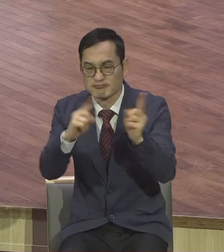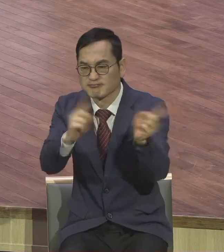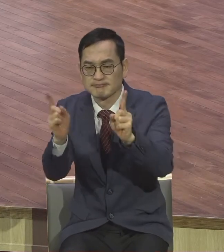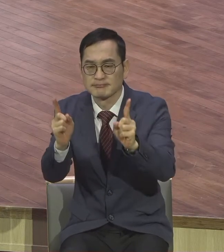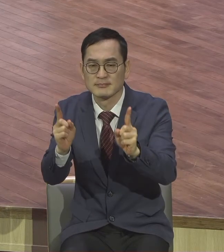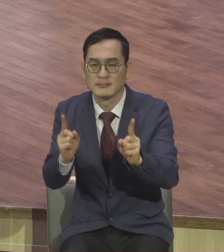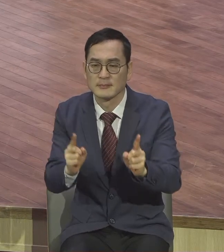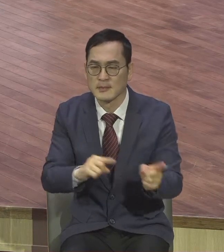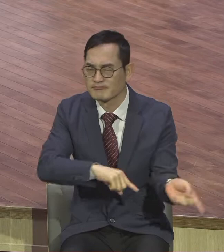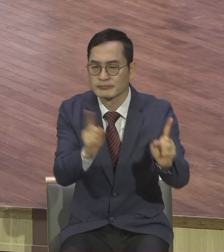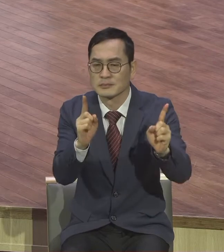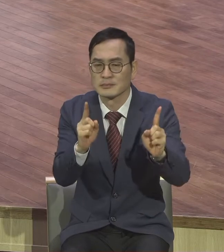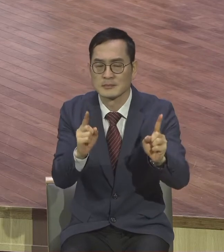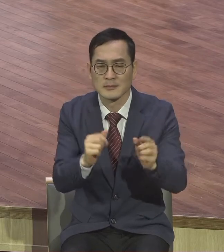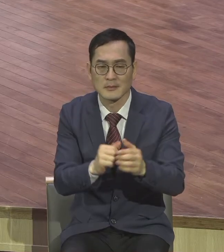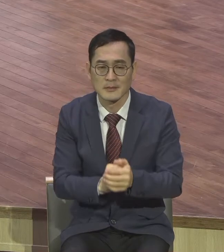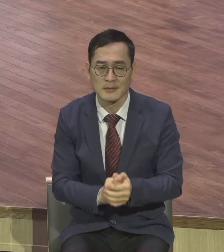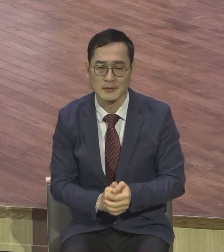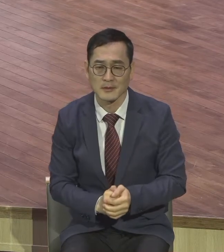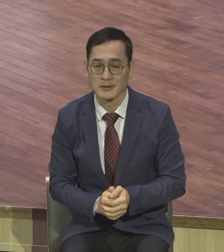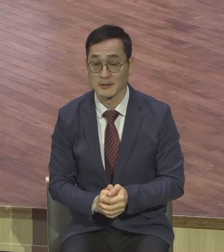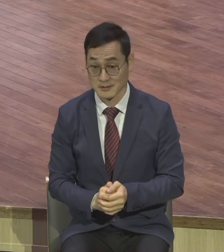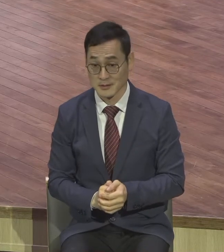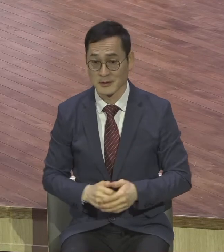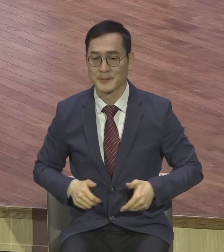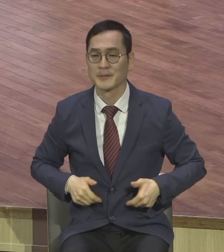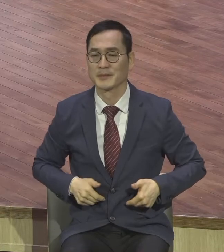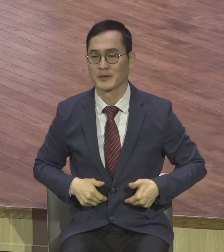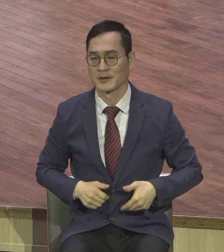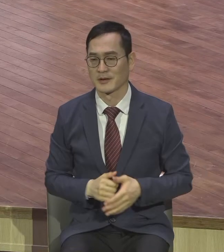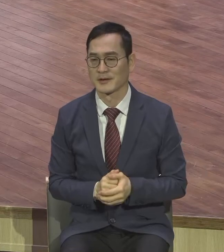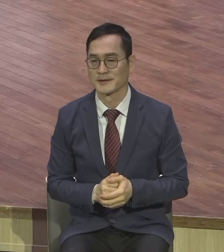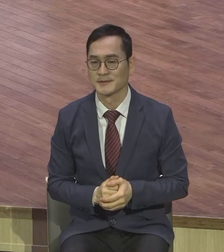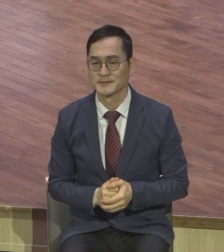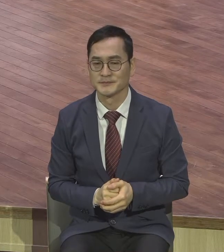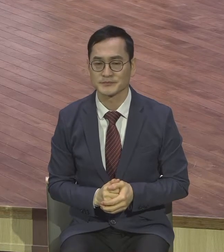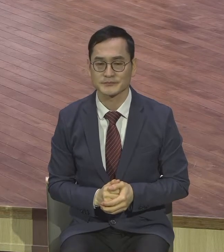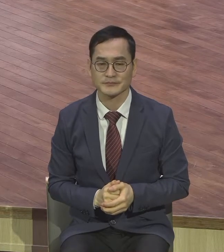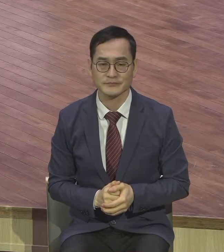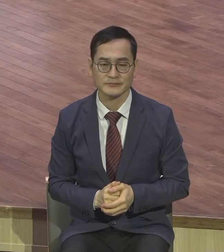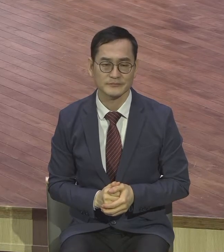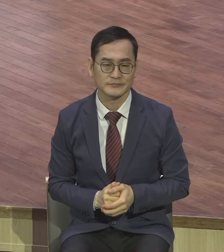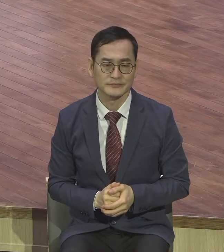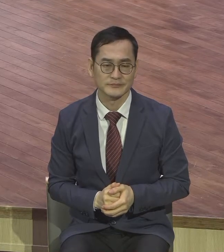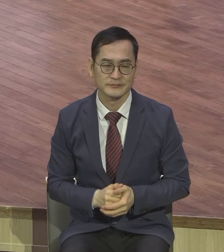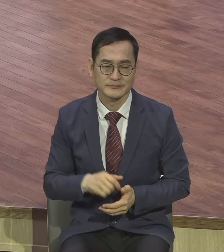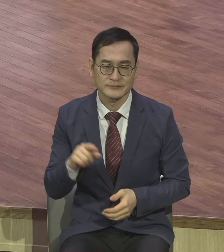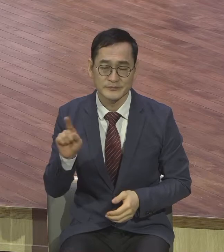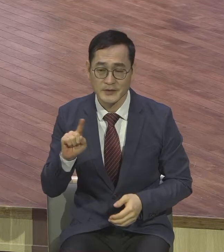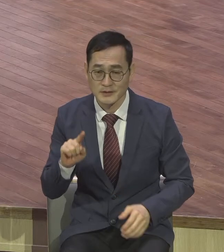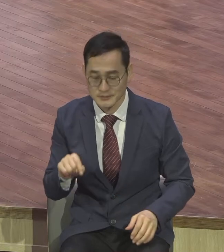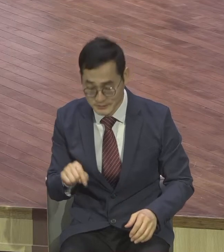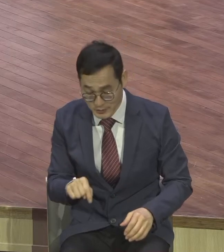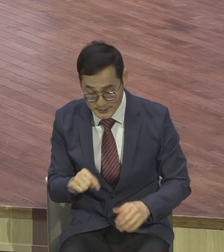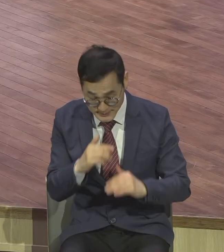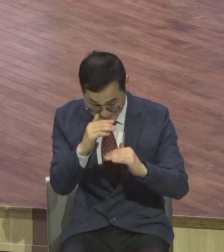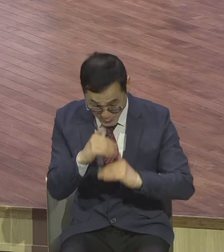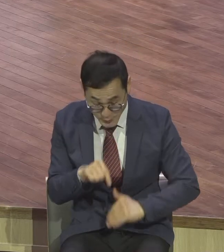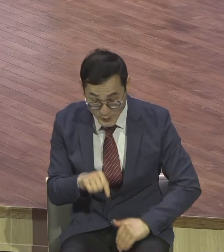그러한 기관 그런 부서가 돼야 된다. 오늘 본문에 보면 한 어머니가 등장을 합니다.